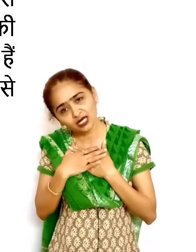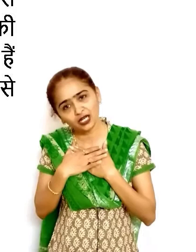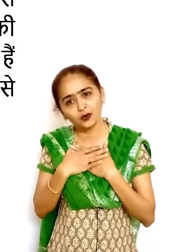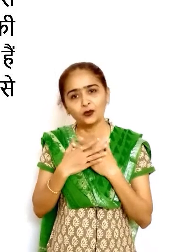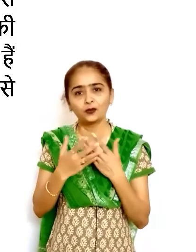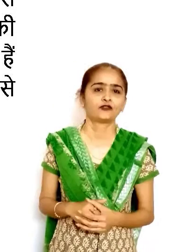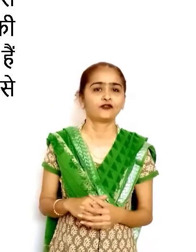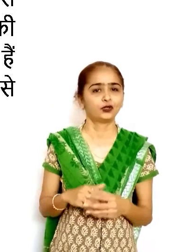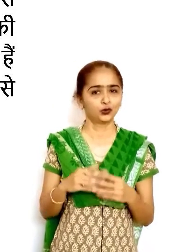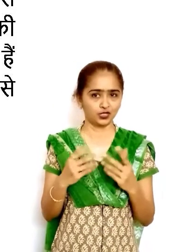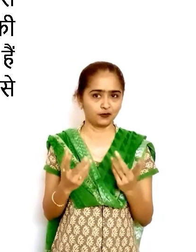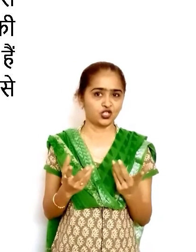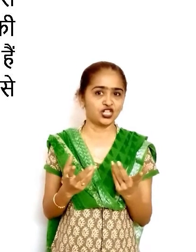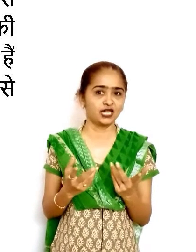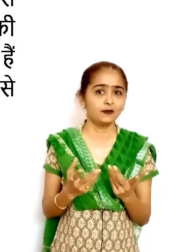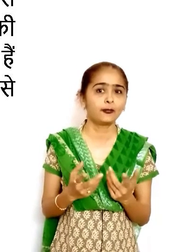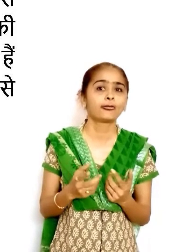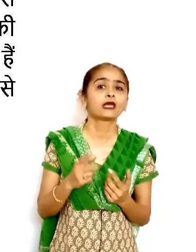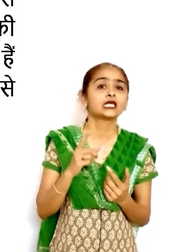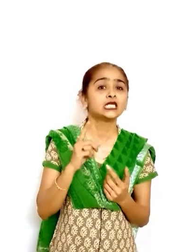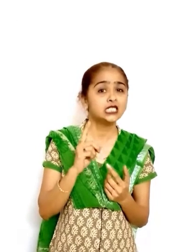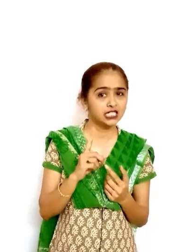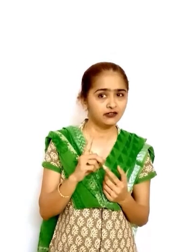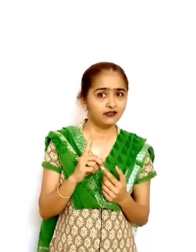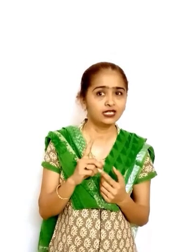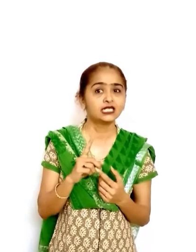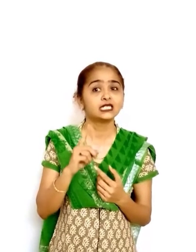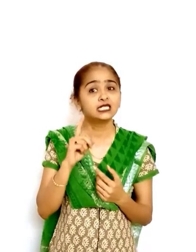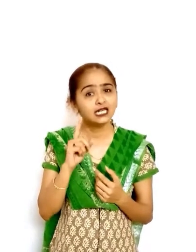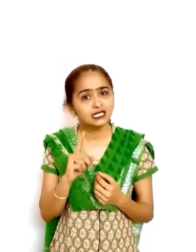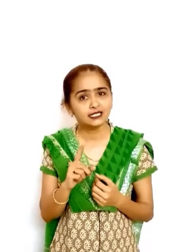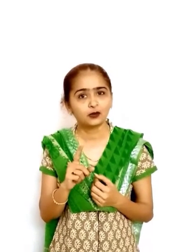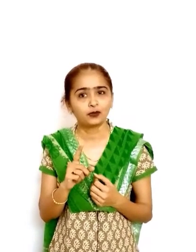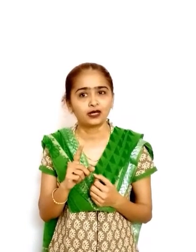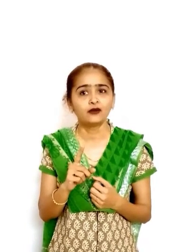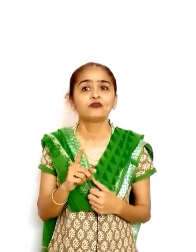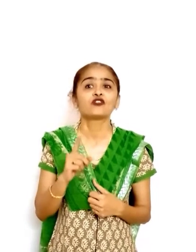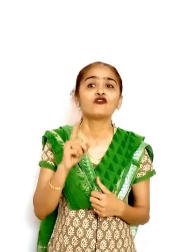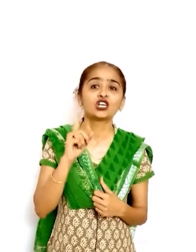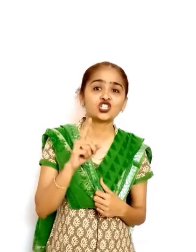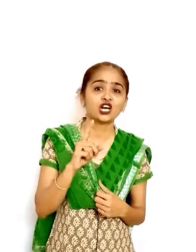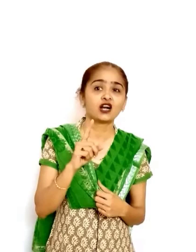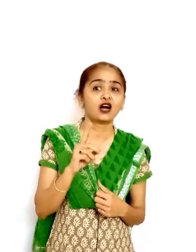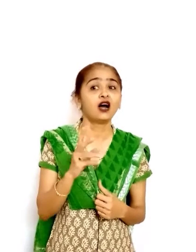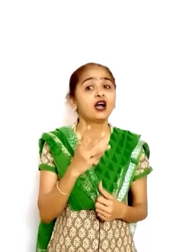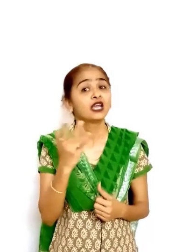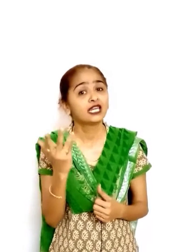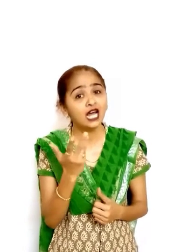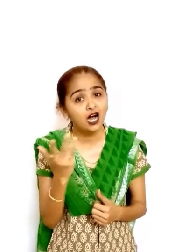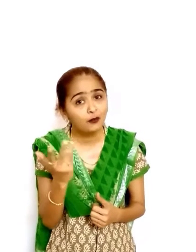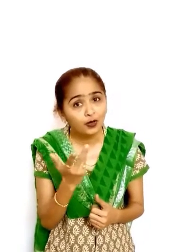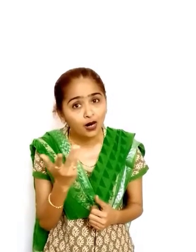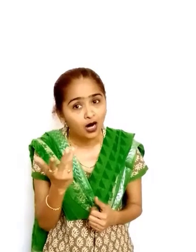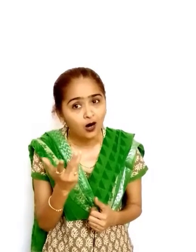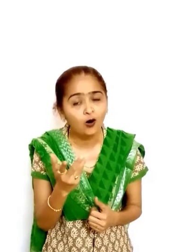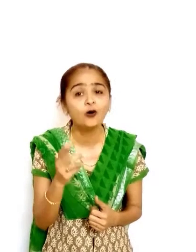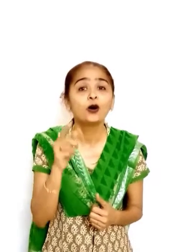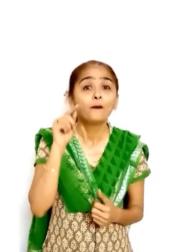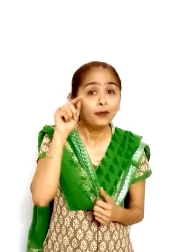गई हो। फिर दूसरा प्रश्न है, जीव जलचर पर वर्षा का क्या प्रभाव